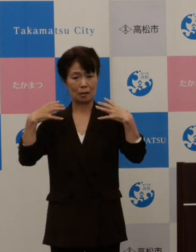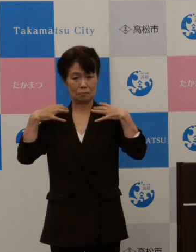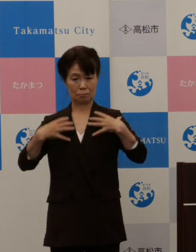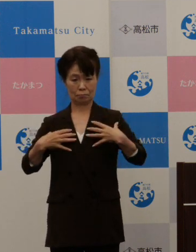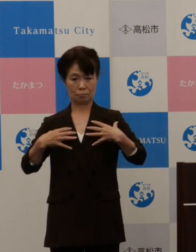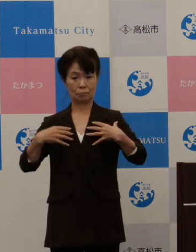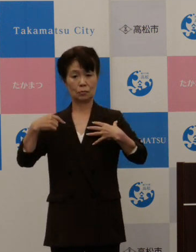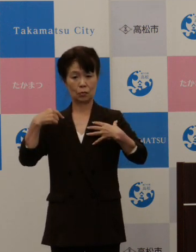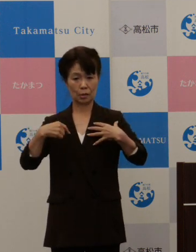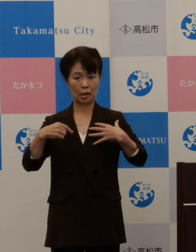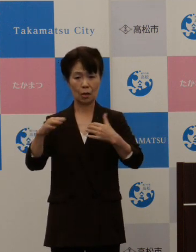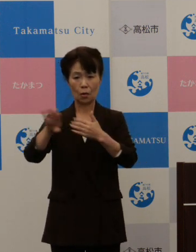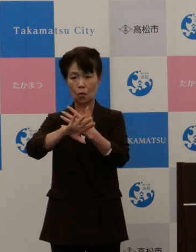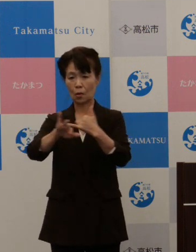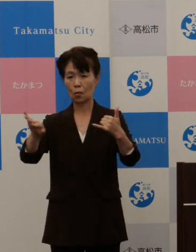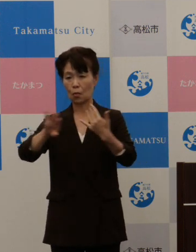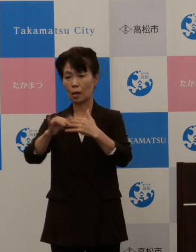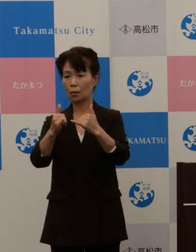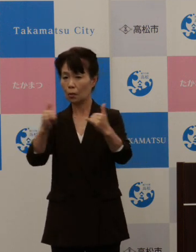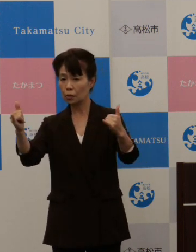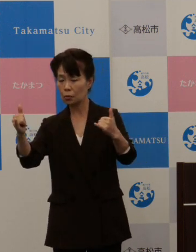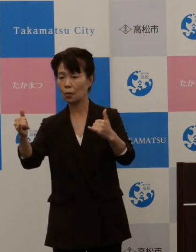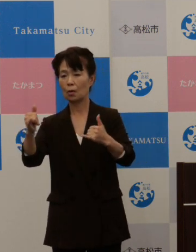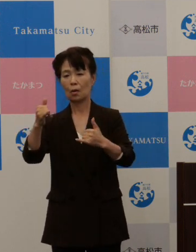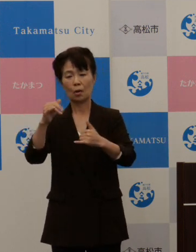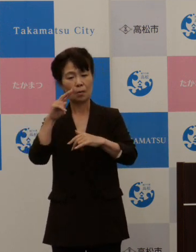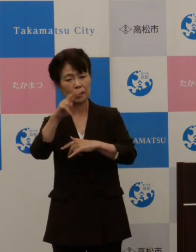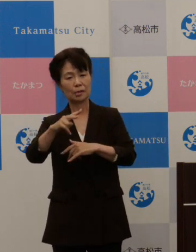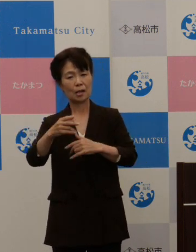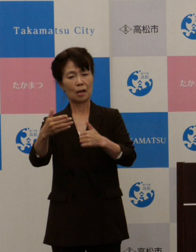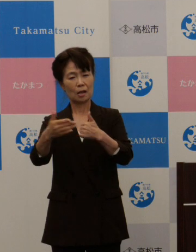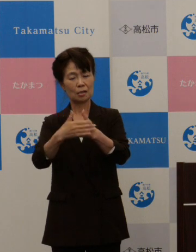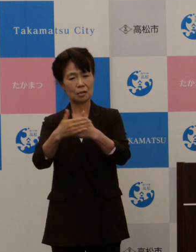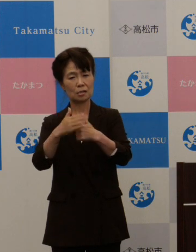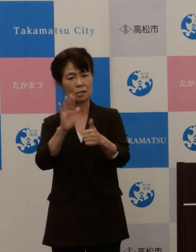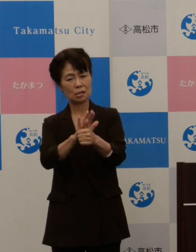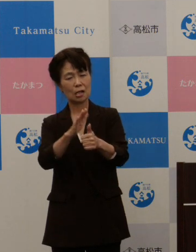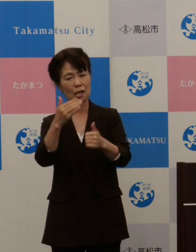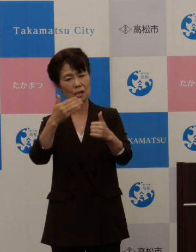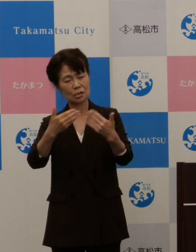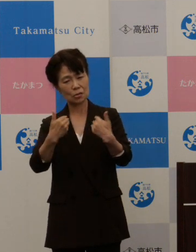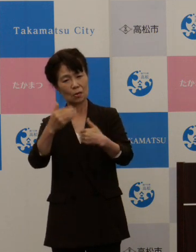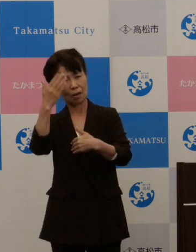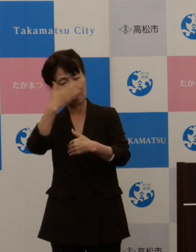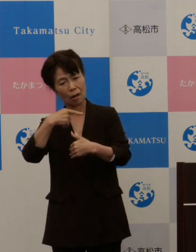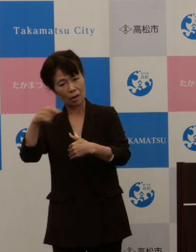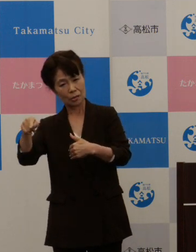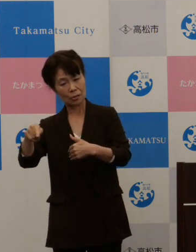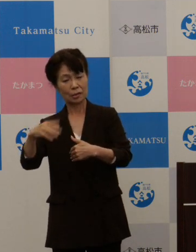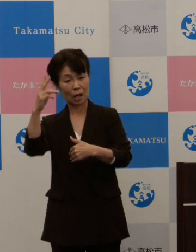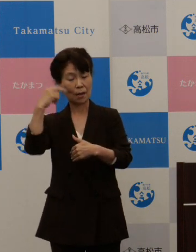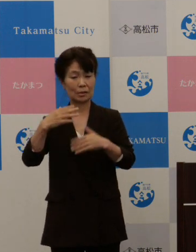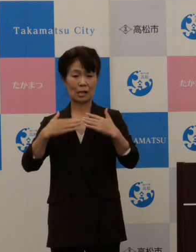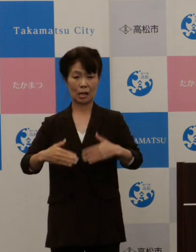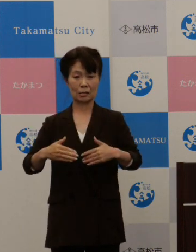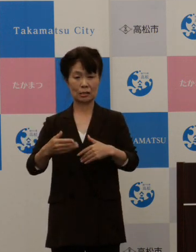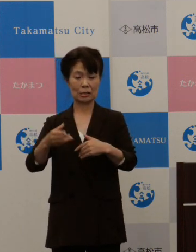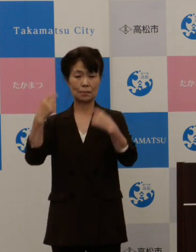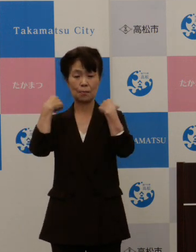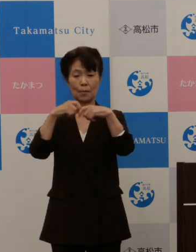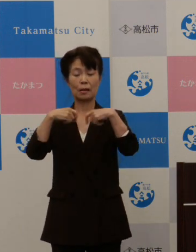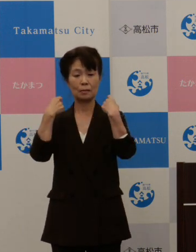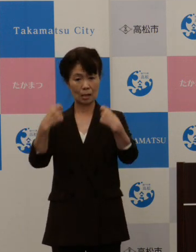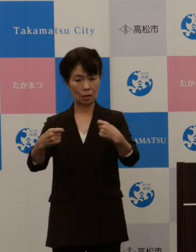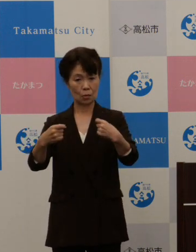で周囲の人に支援が必要であることを伝えます。この高松安心版棚、これをコミュニケーションツールと